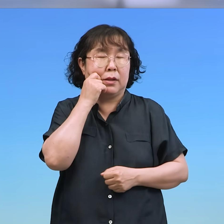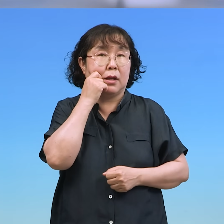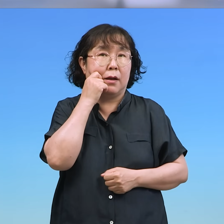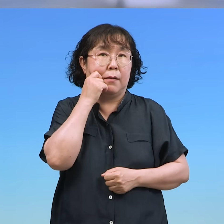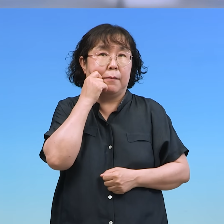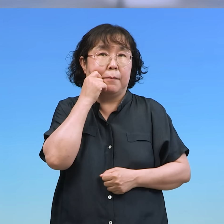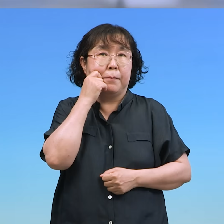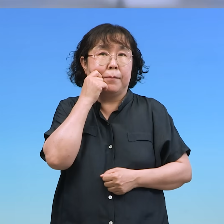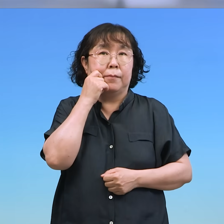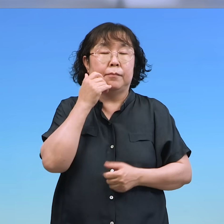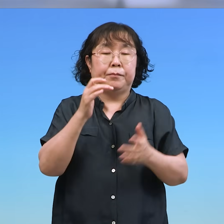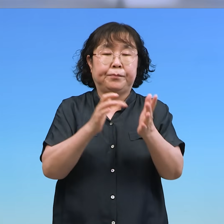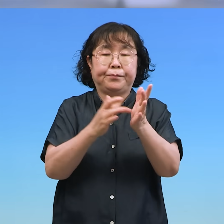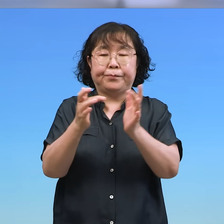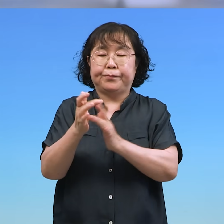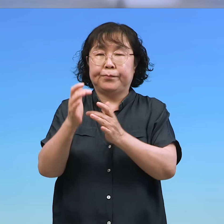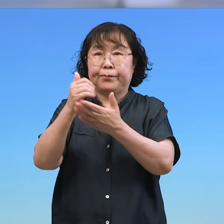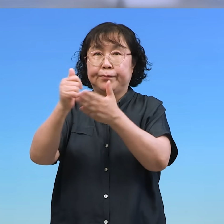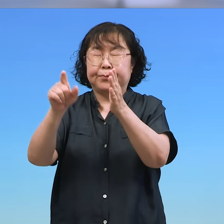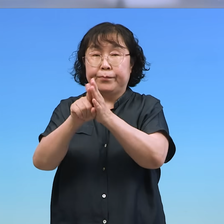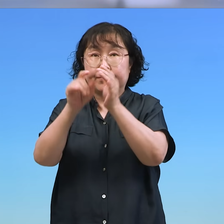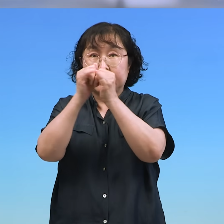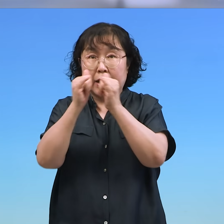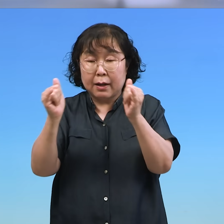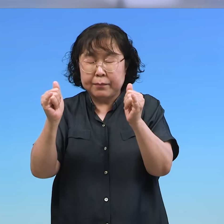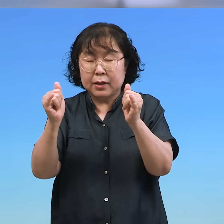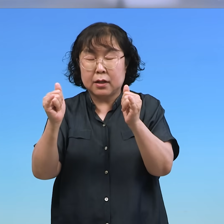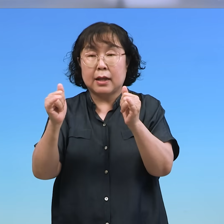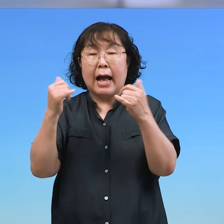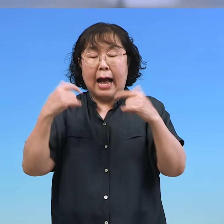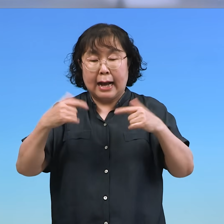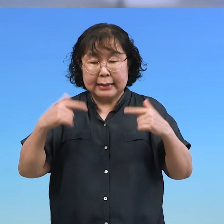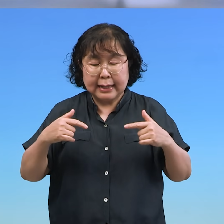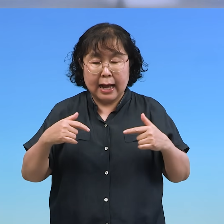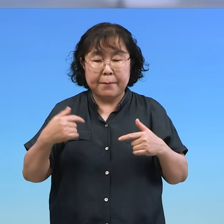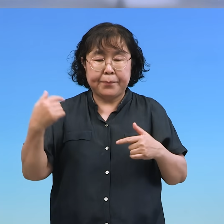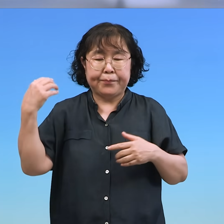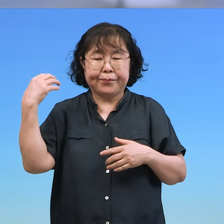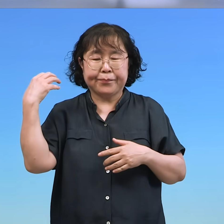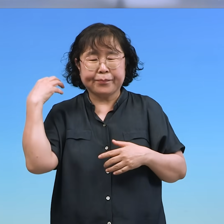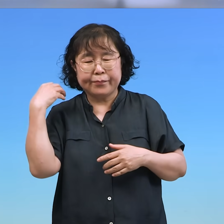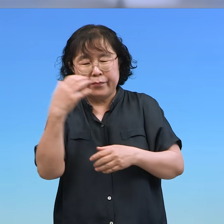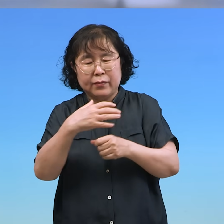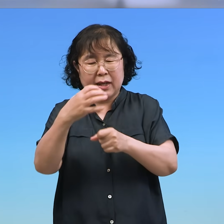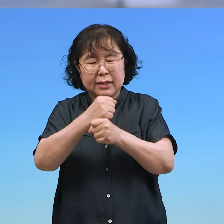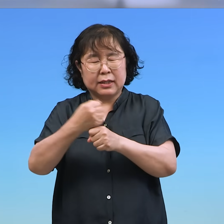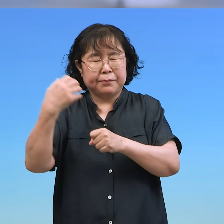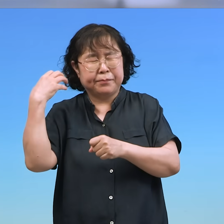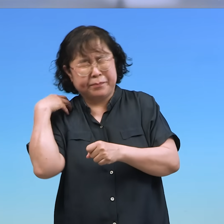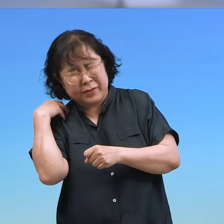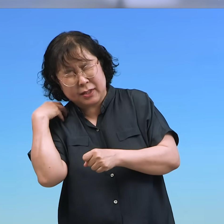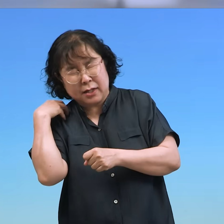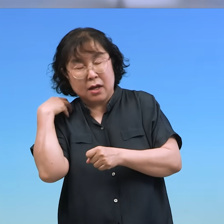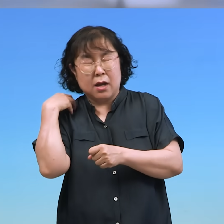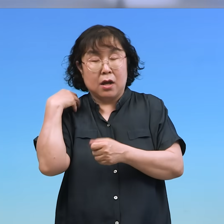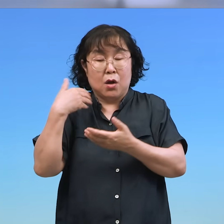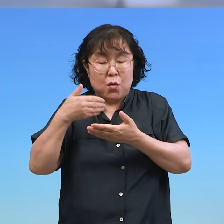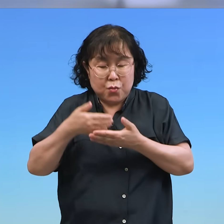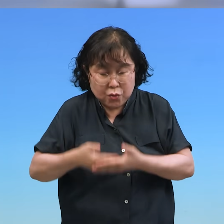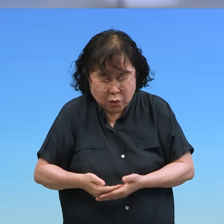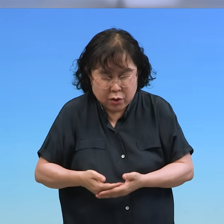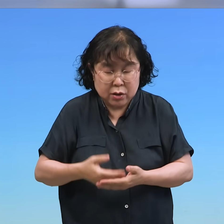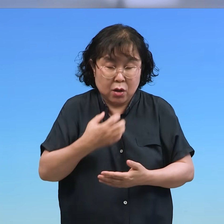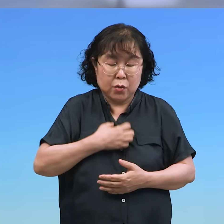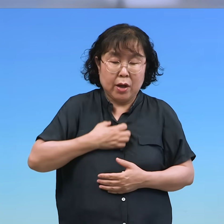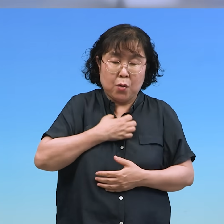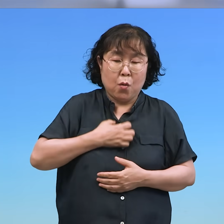수 있습니까? 예수 믿는 사람들의 세상살이 이거예요. 늘 어깨에 지어진 짐이 무거워서 괴로워하고 잠을